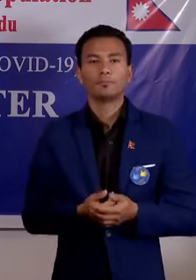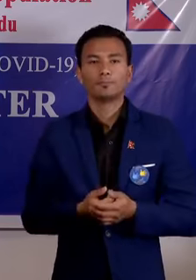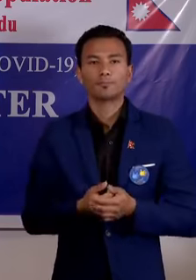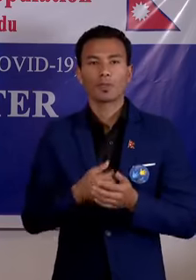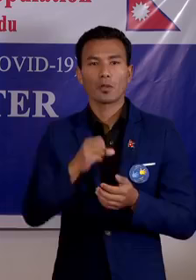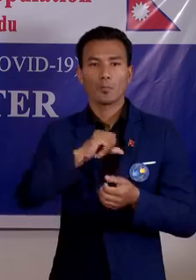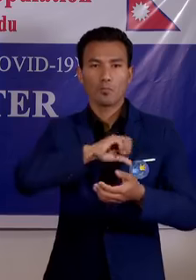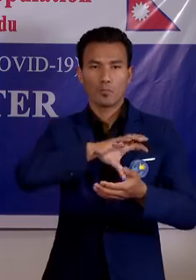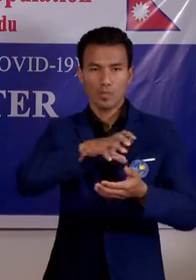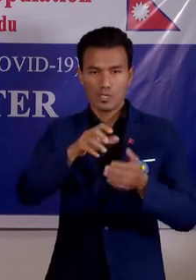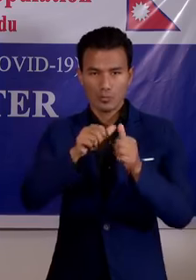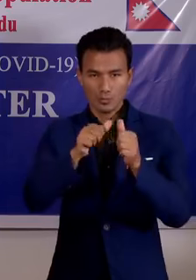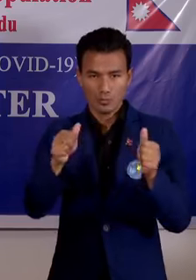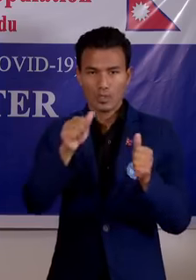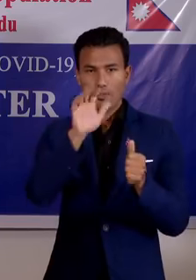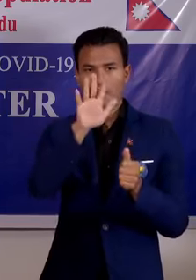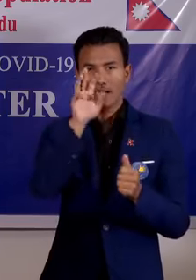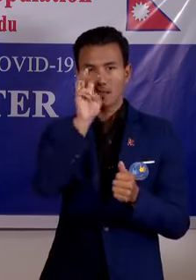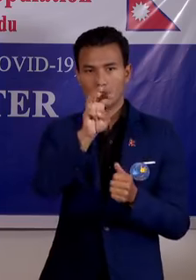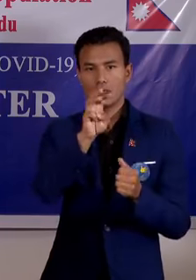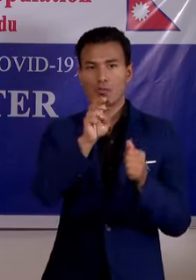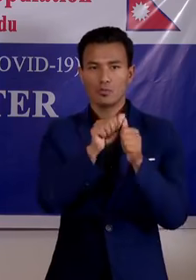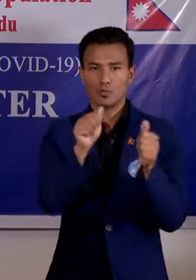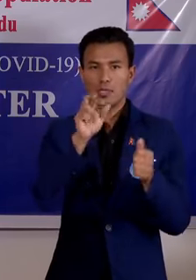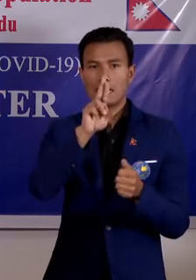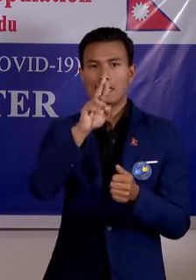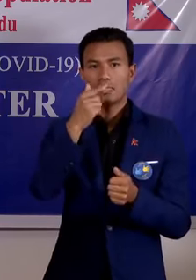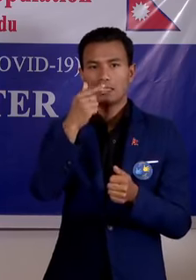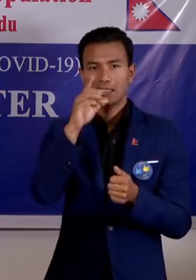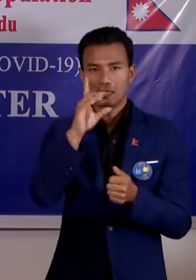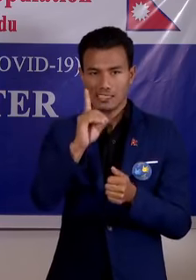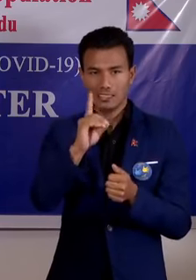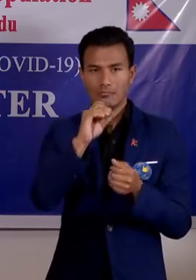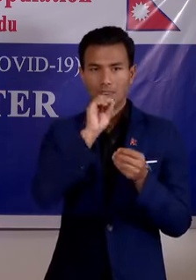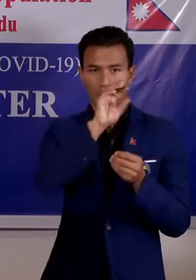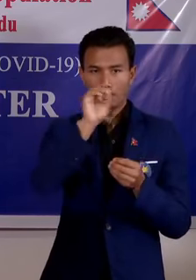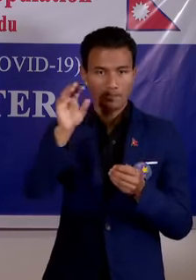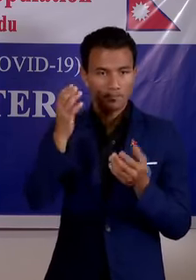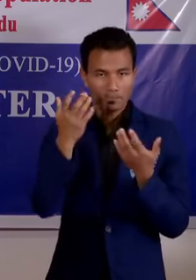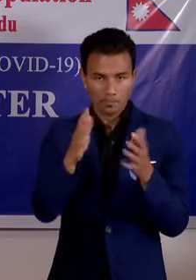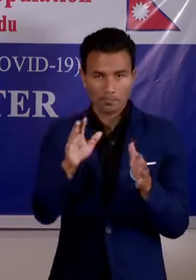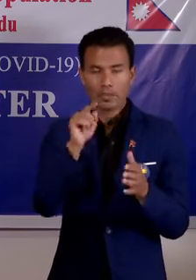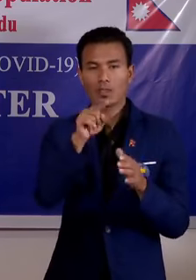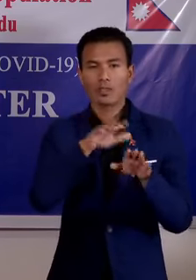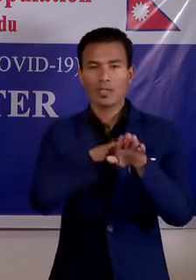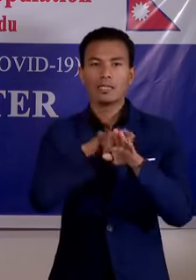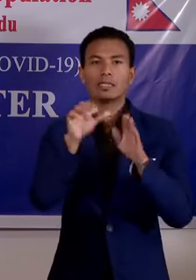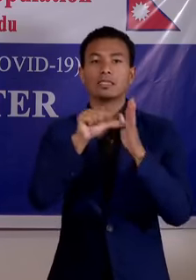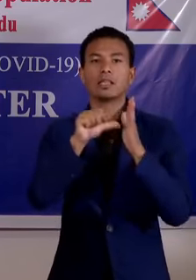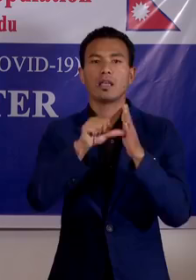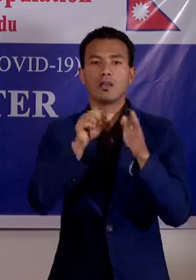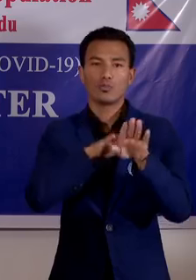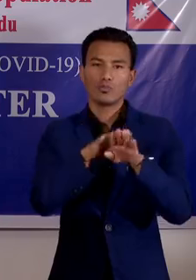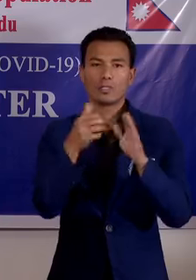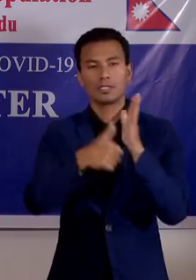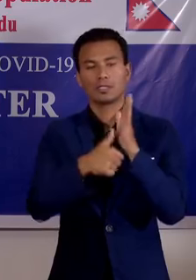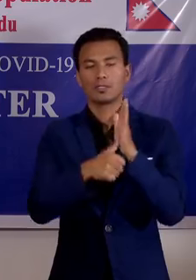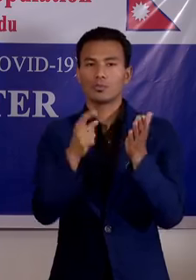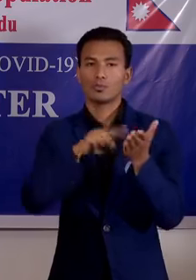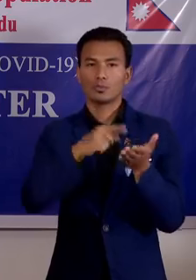हरेक प्रदेशमा हामीले 5000 को दरले आरटिडीहरू उपलब्ध गराएसँगै धेरैजसो जिल्लाहरूमा सुरु भइसकेको